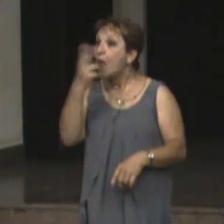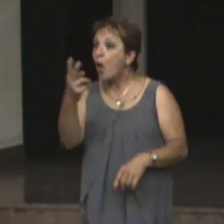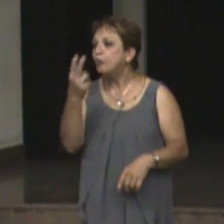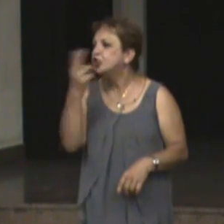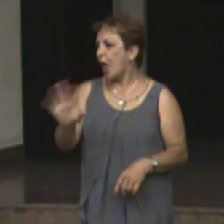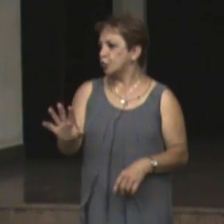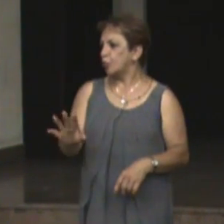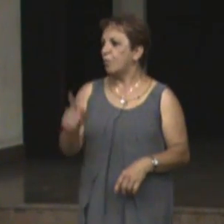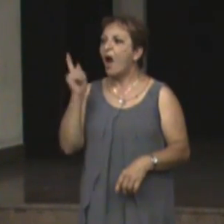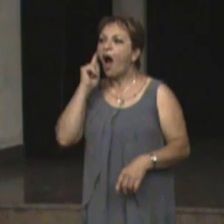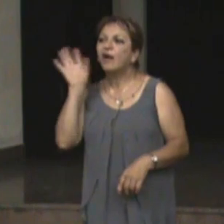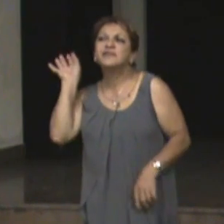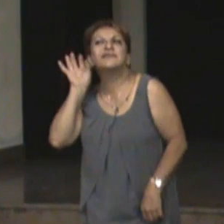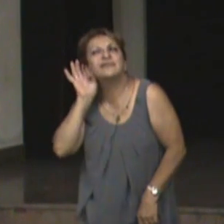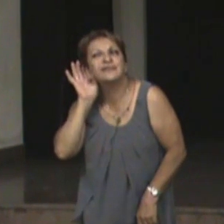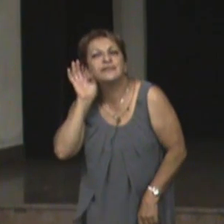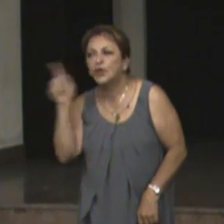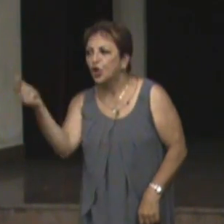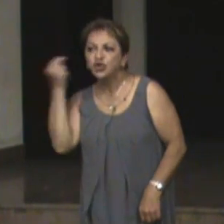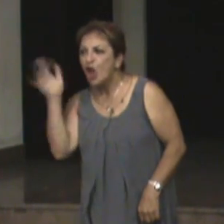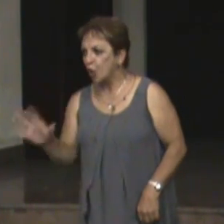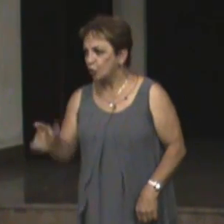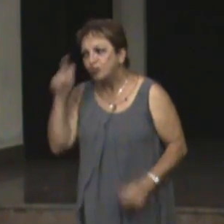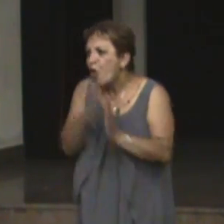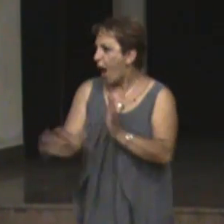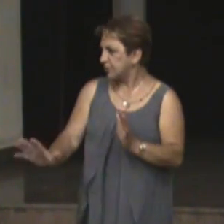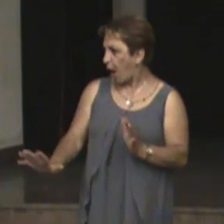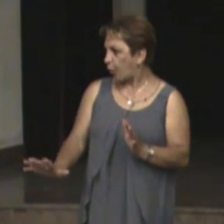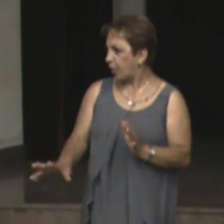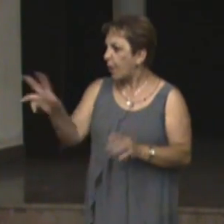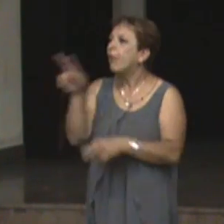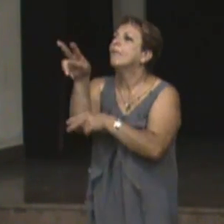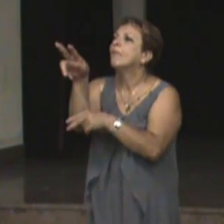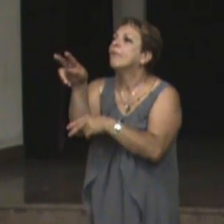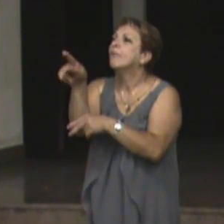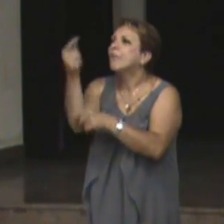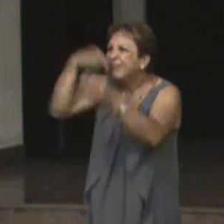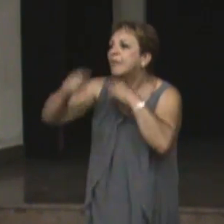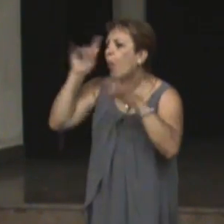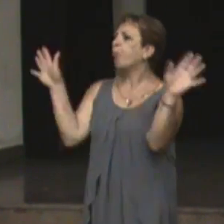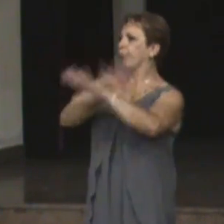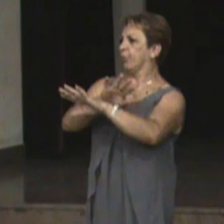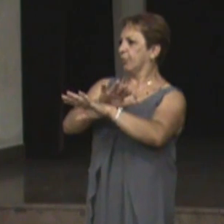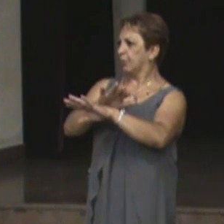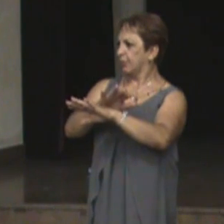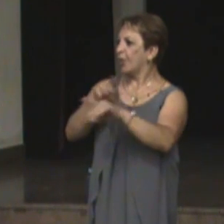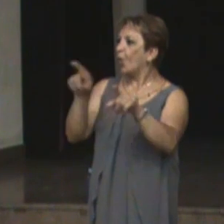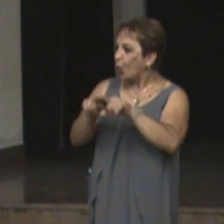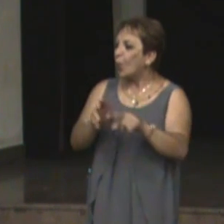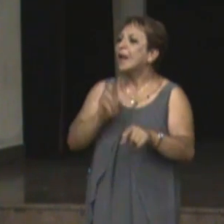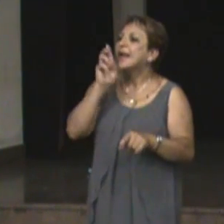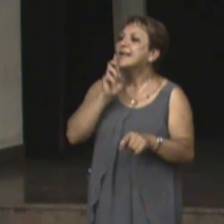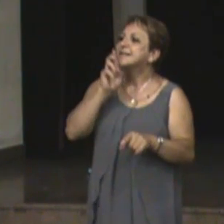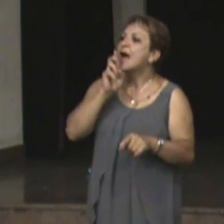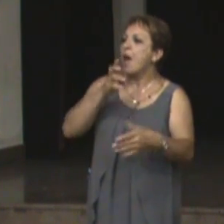ականջ են դնում, բայց չեն լսում ու չեն հասկանում։ Այսպես է իրականում նրանց նկատմամբ Եսայում մարգարեությունը,